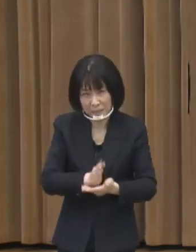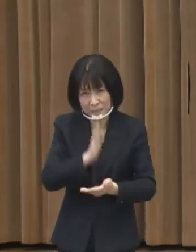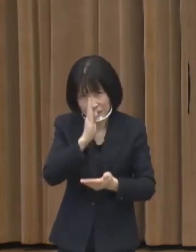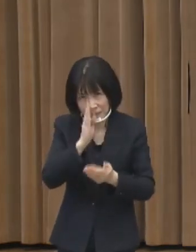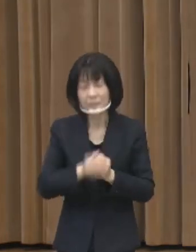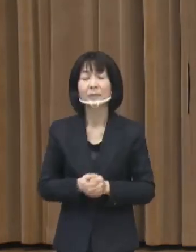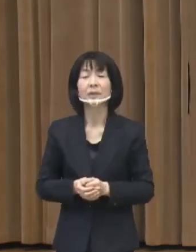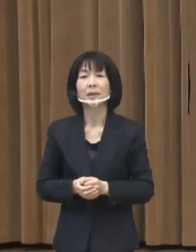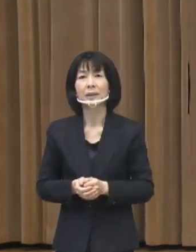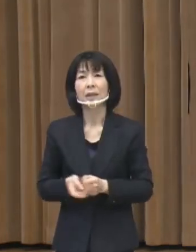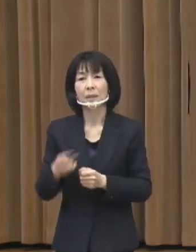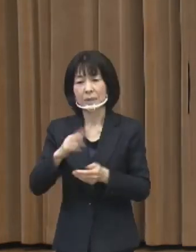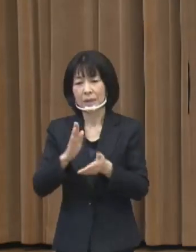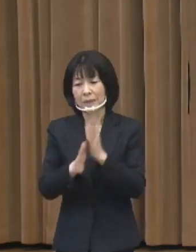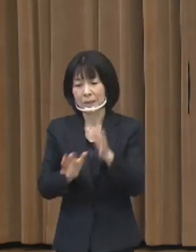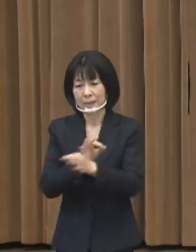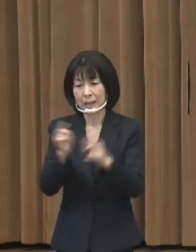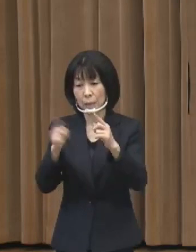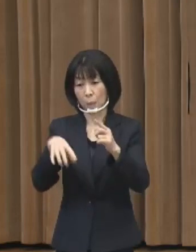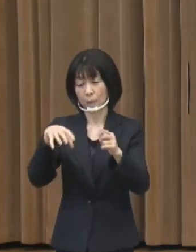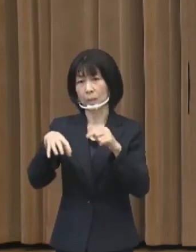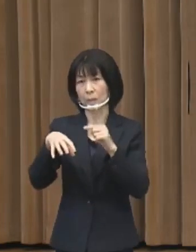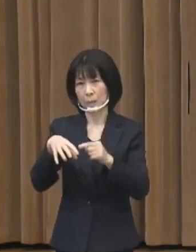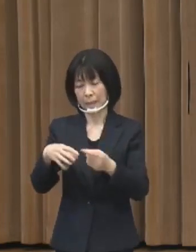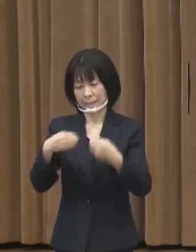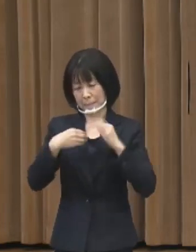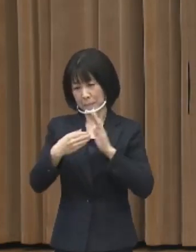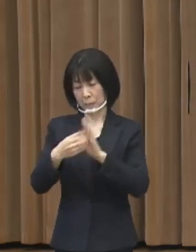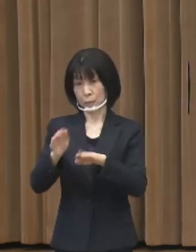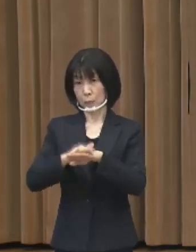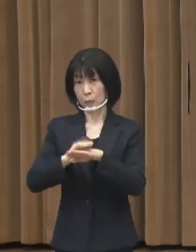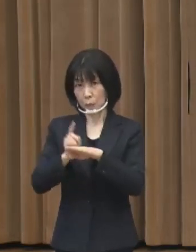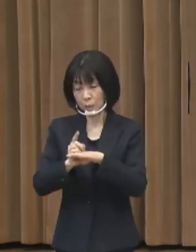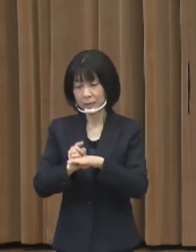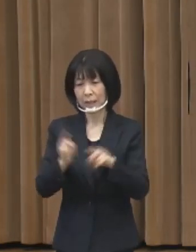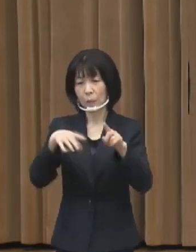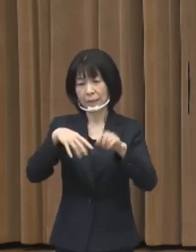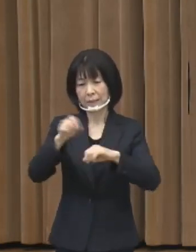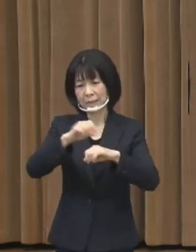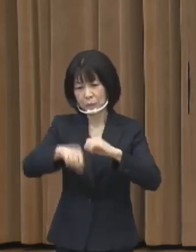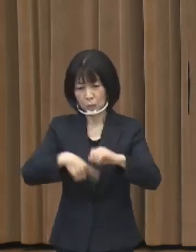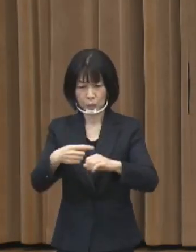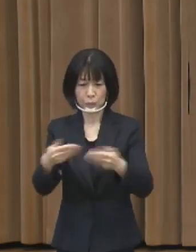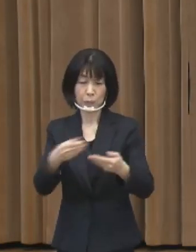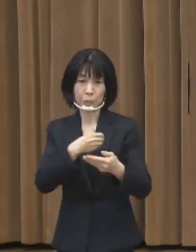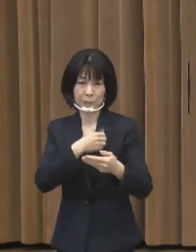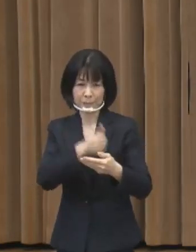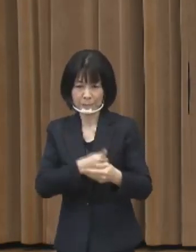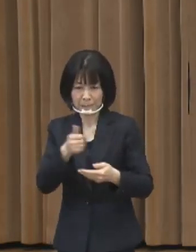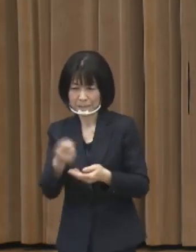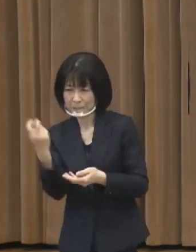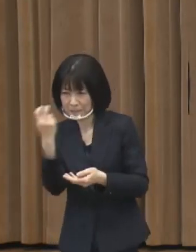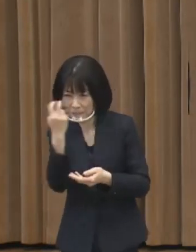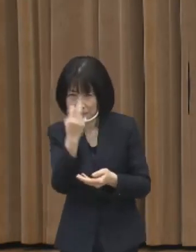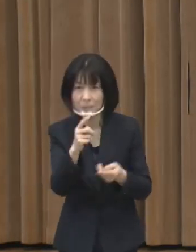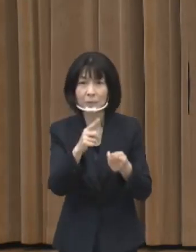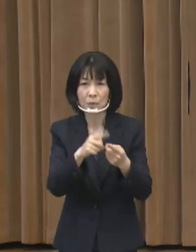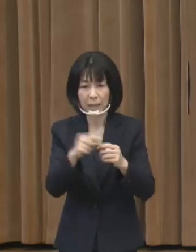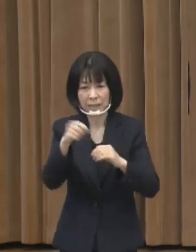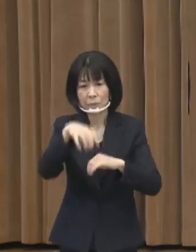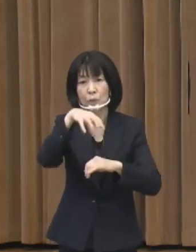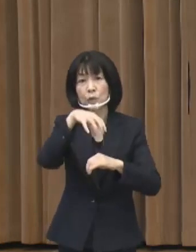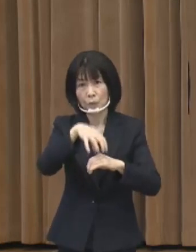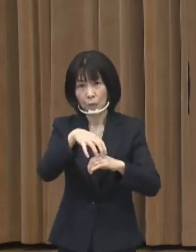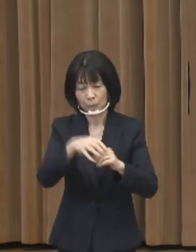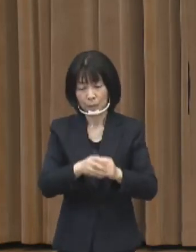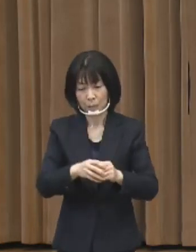します。また、県営公園では、感染防止対策として、公園事務職員による巡回や、公園事務所のウェ